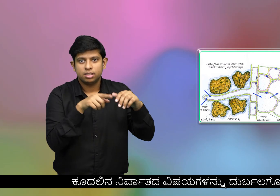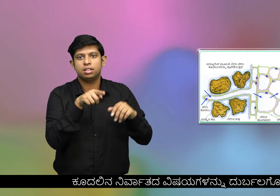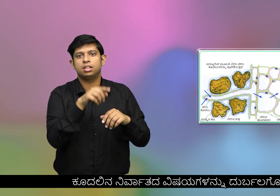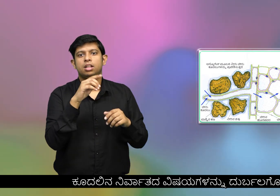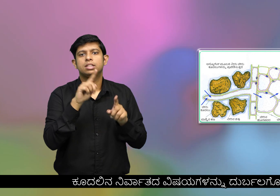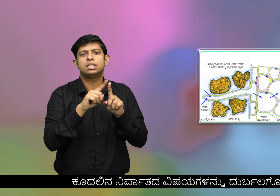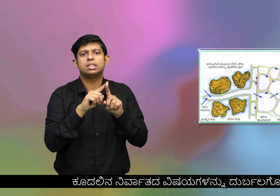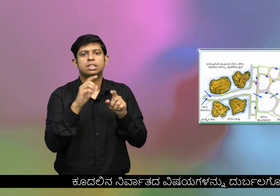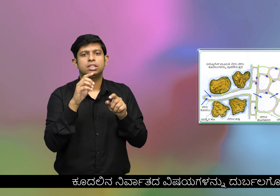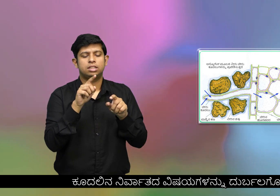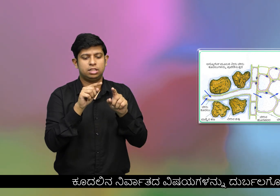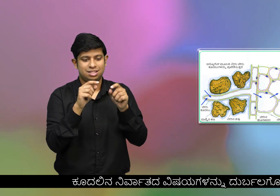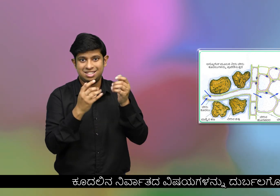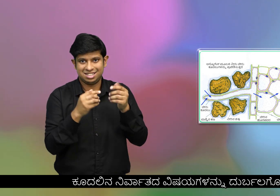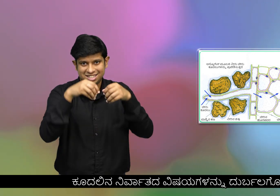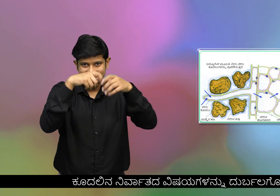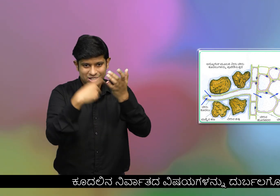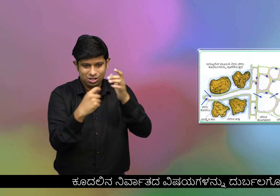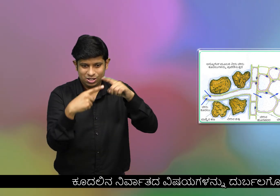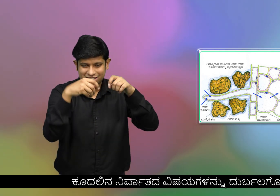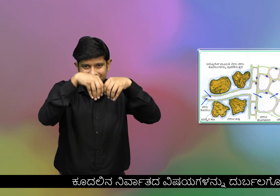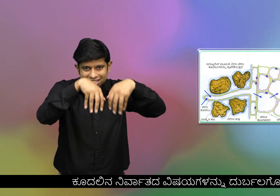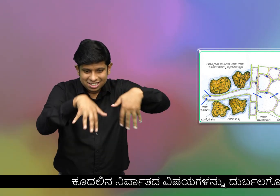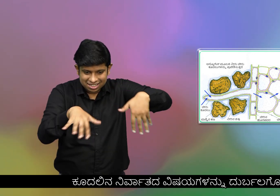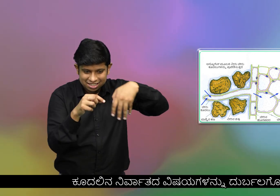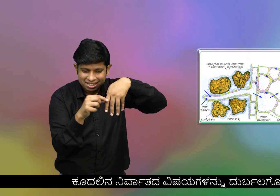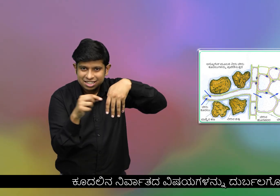ಕೂದಲಿನ ನಿರ್ವಾತದ ವಿಷಯಗಳನ್ನು ದುರ್ಬಲಗೊಳಿಸುತ್ತದೆ.